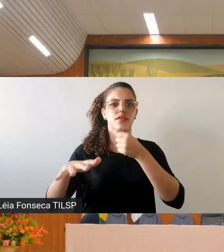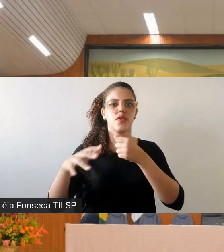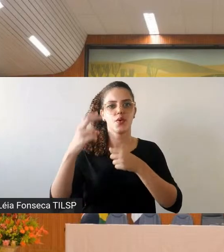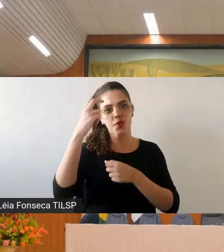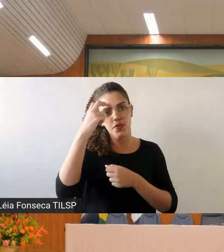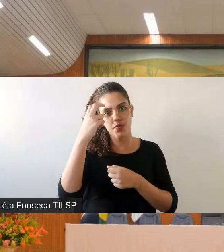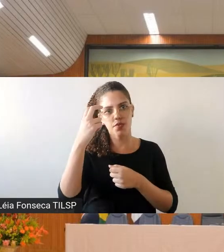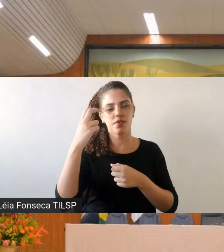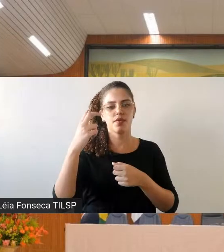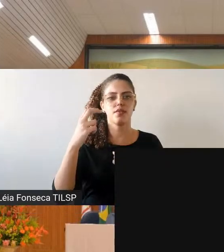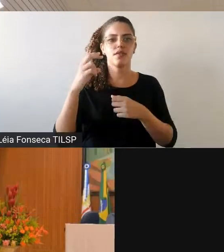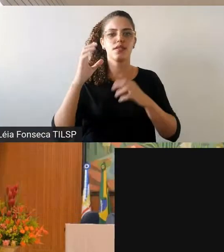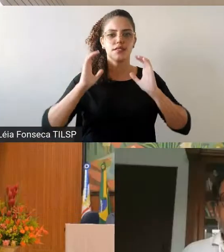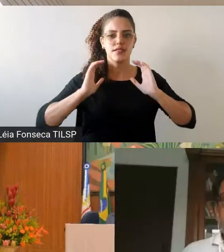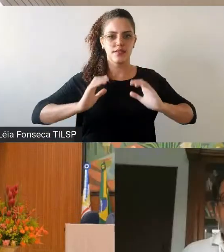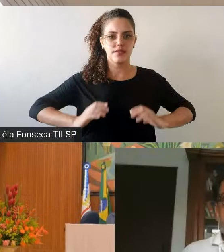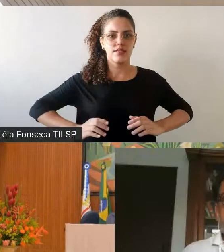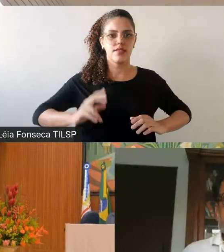Santana.